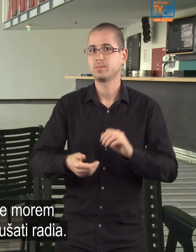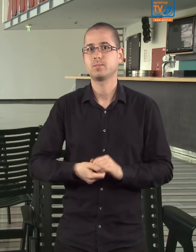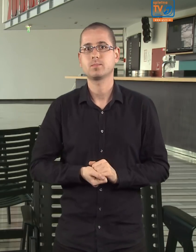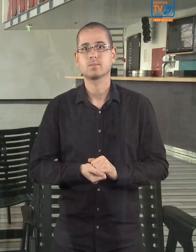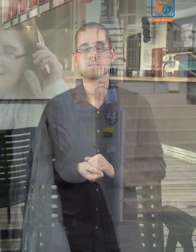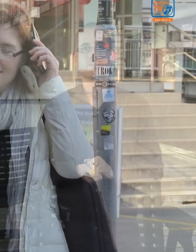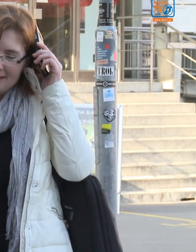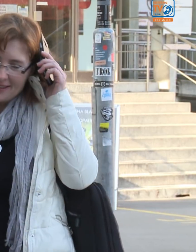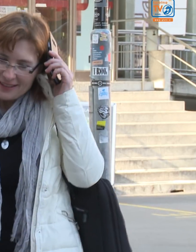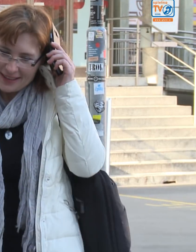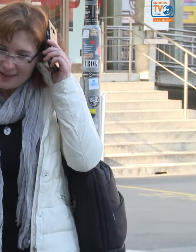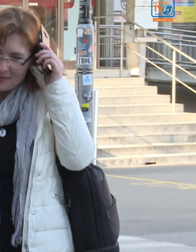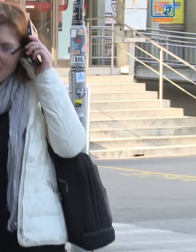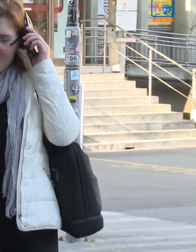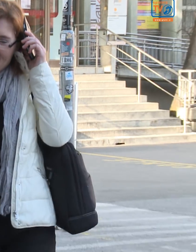radio.